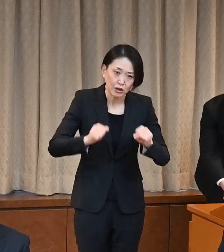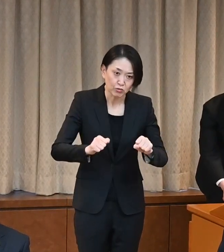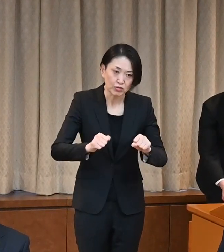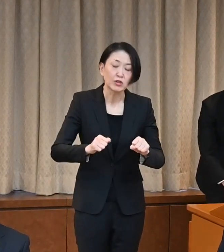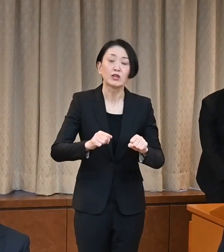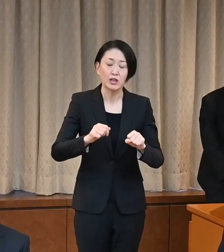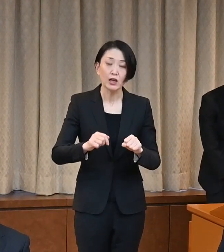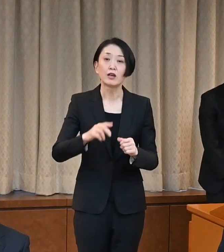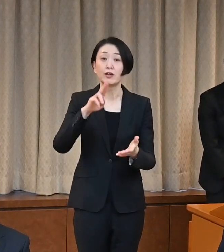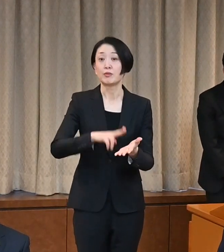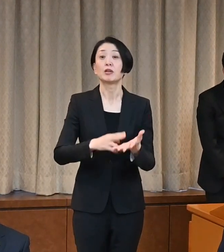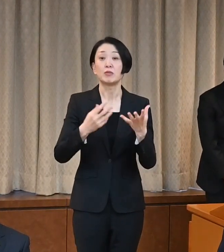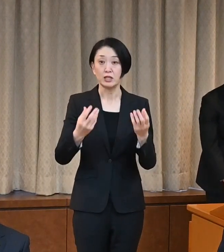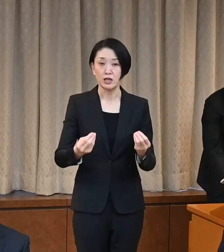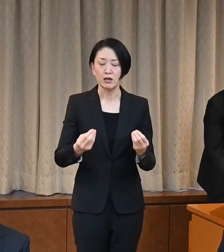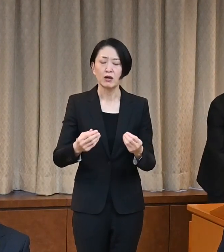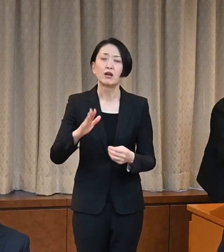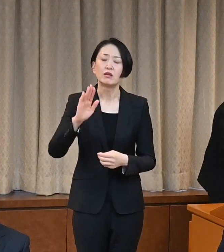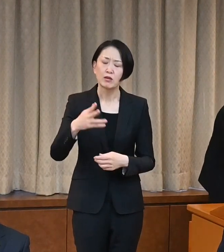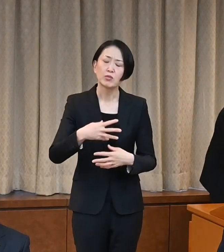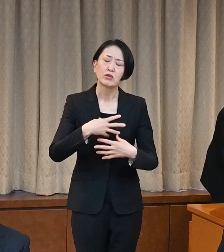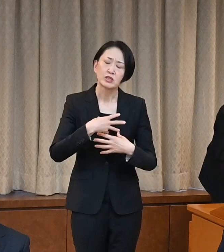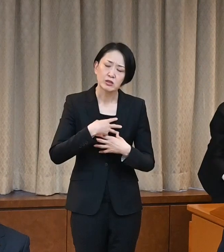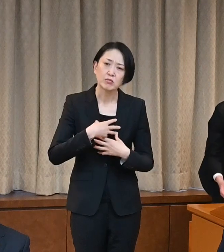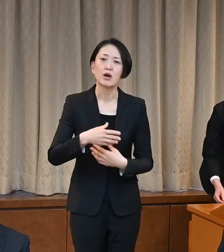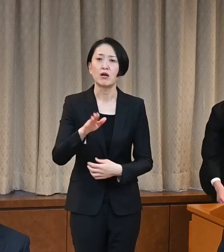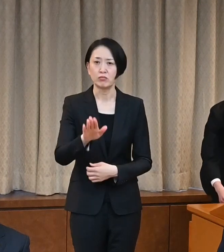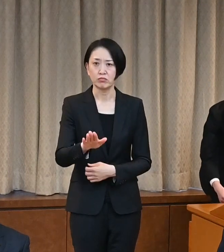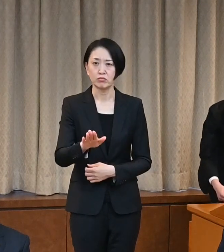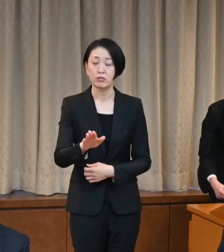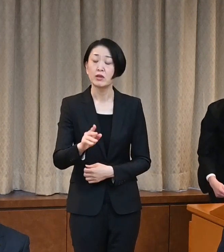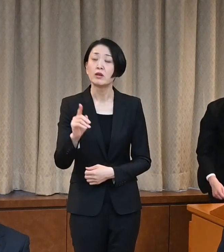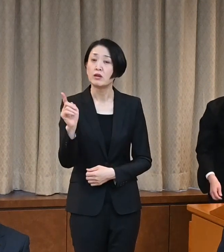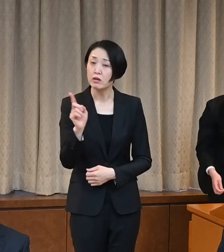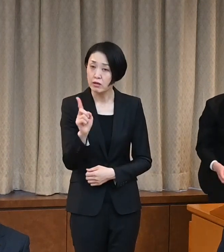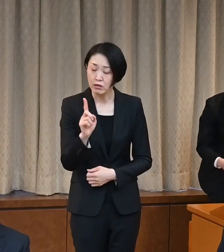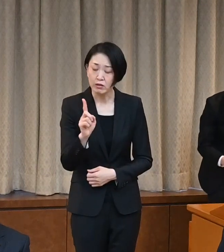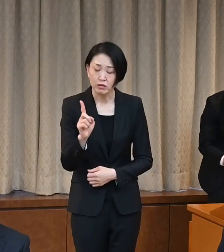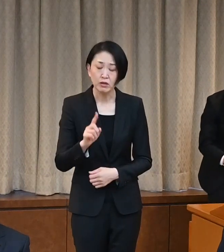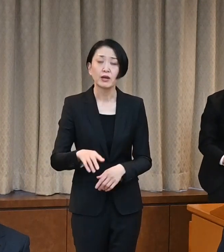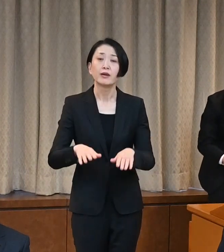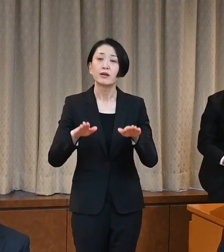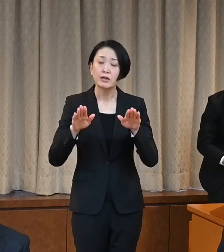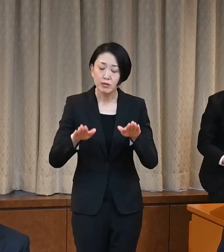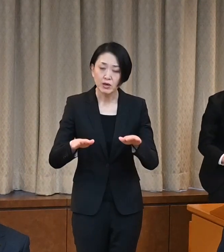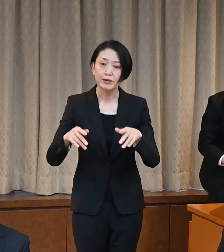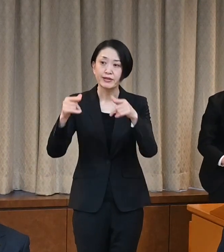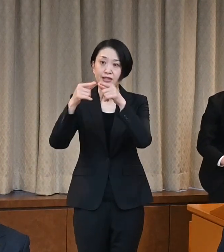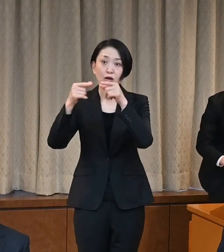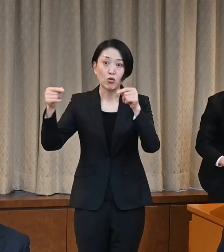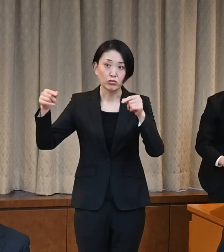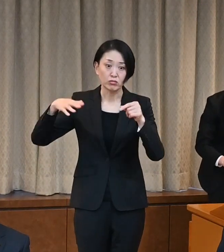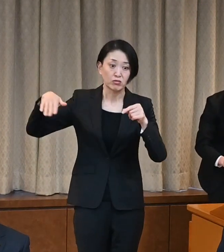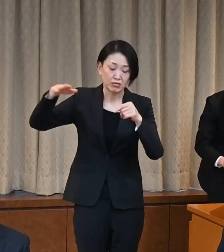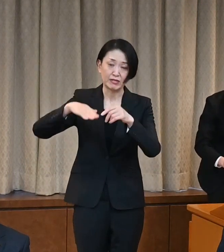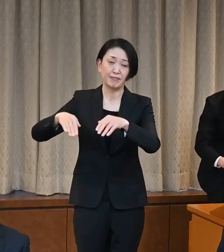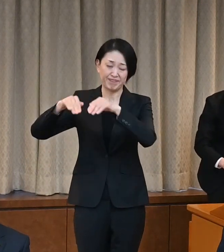し懸念事項もございます。先ほどからお話がありますように、 現在全国で猛威を振るっ